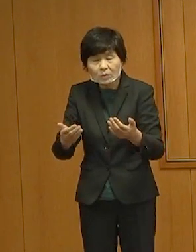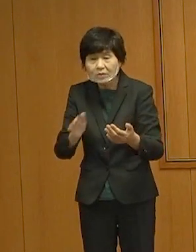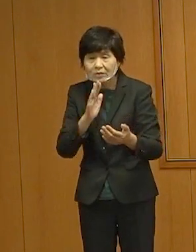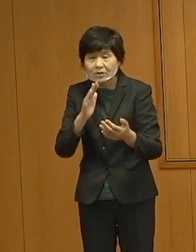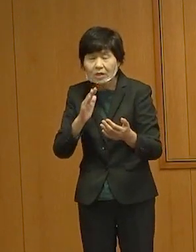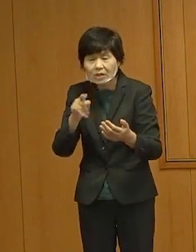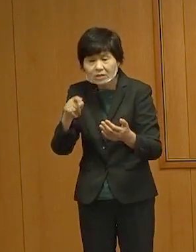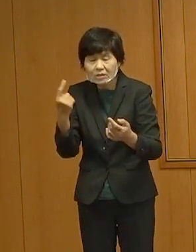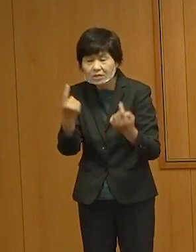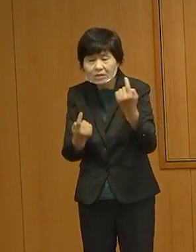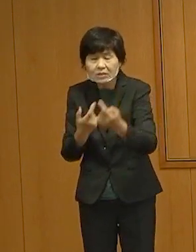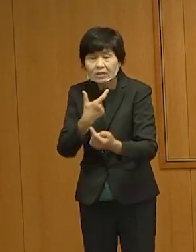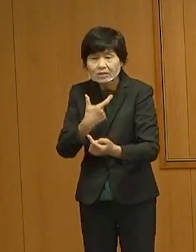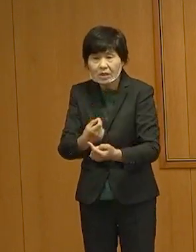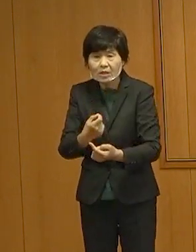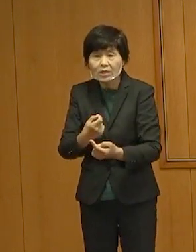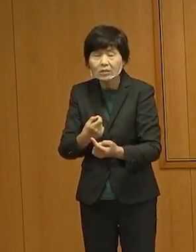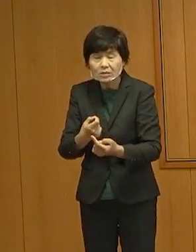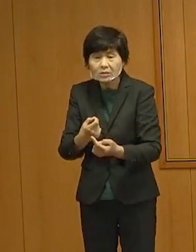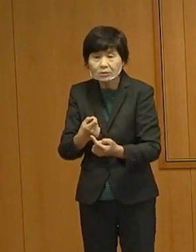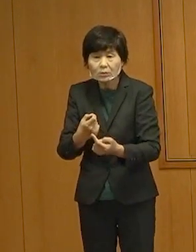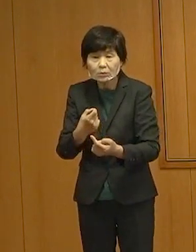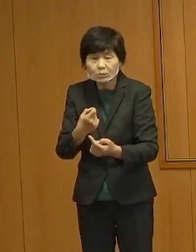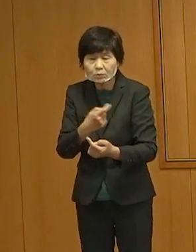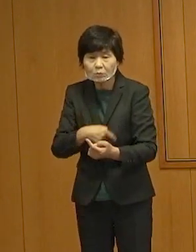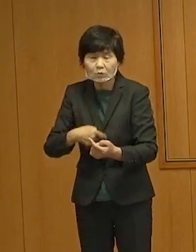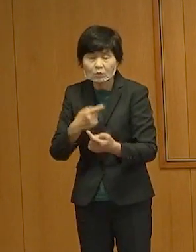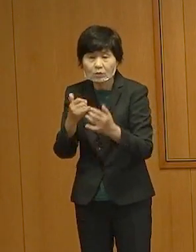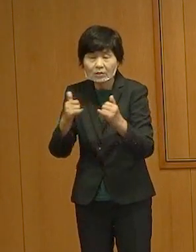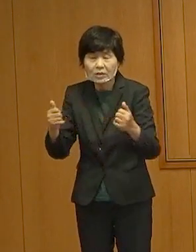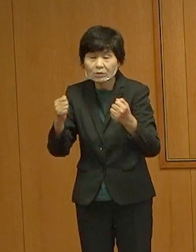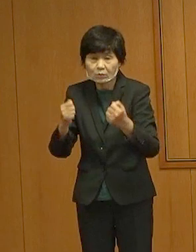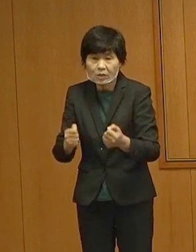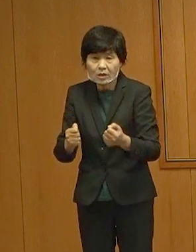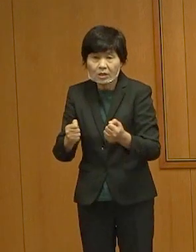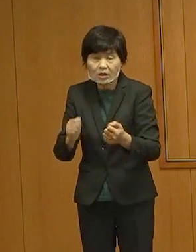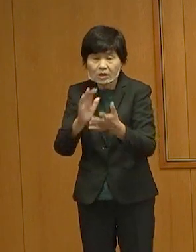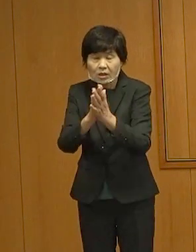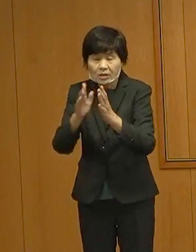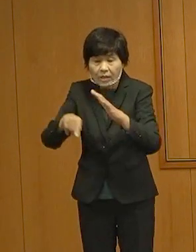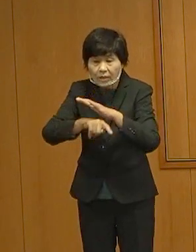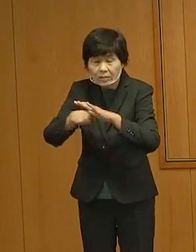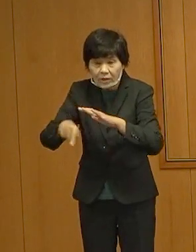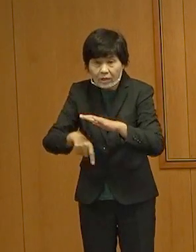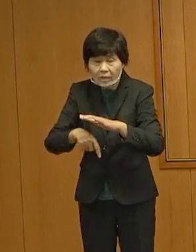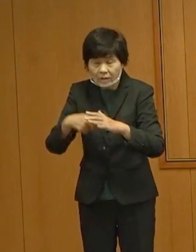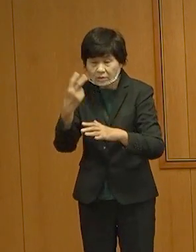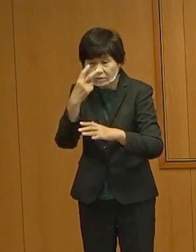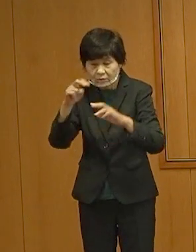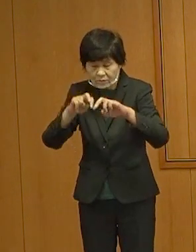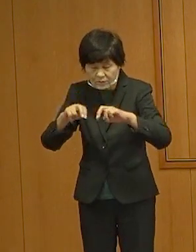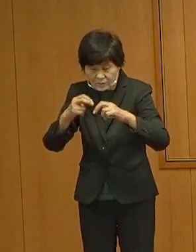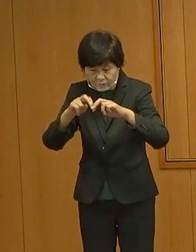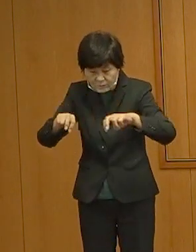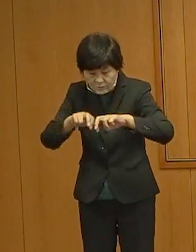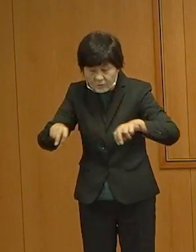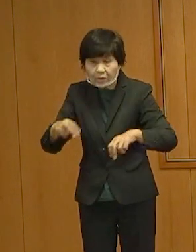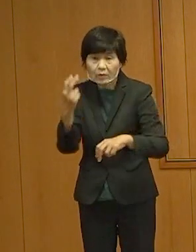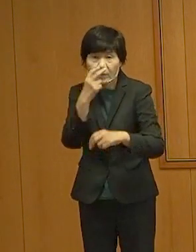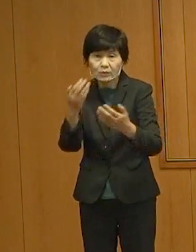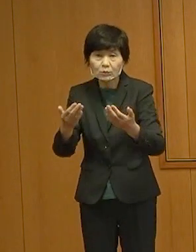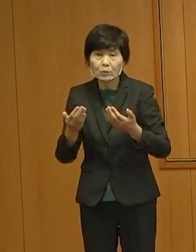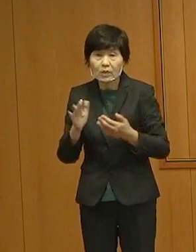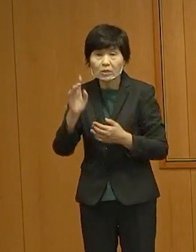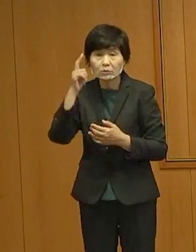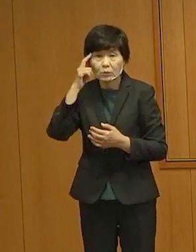います。まあ、県内にどれぐらいのニーズがあるかという状況も調べていくということになろうと思いますので、まあ、そのこと